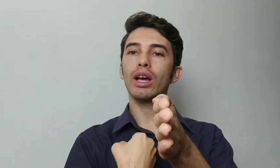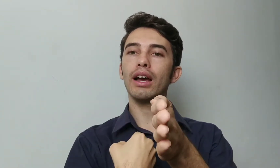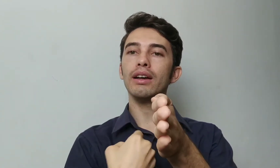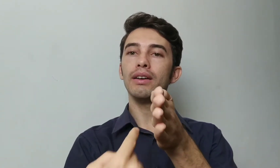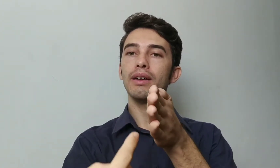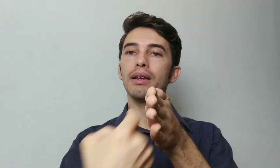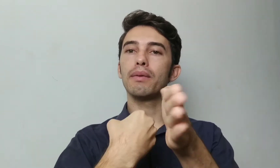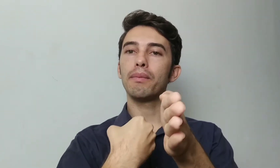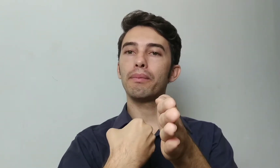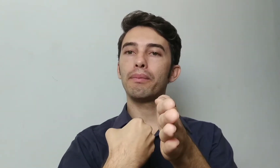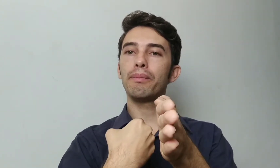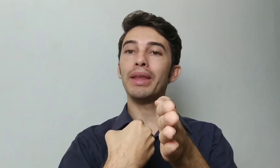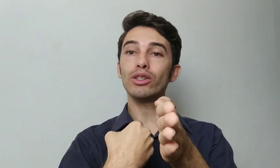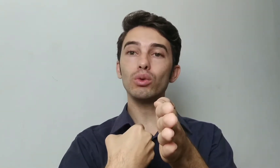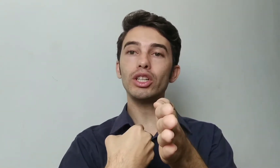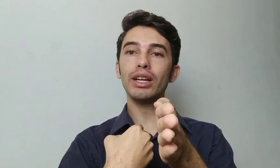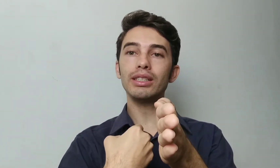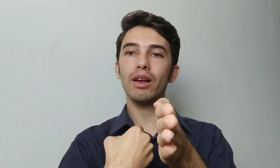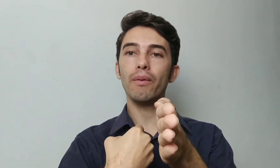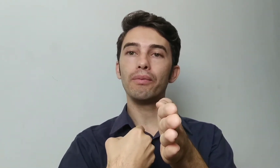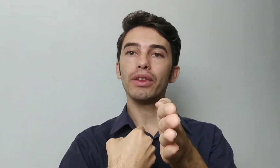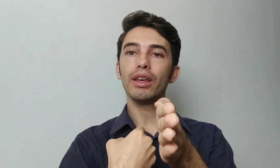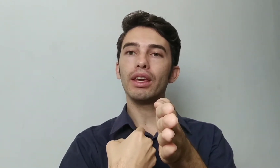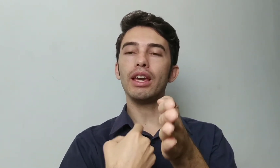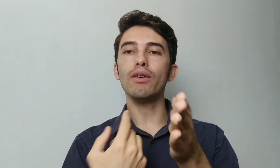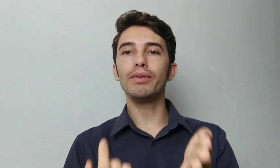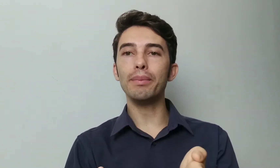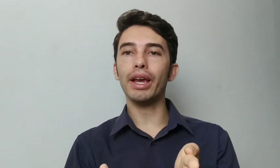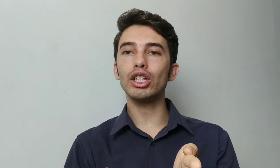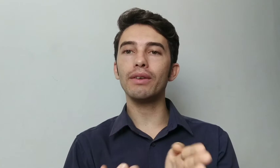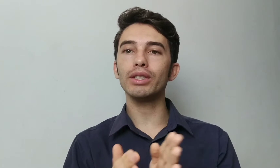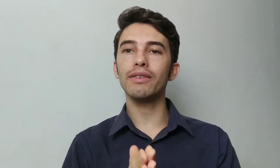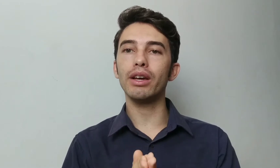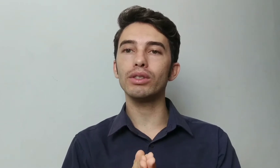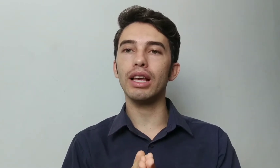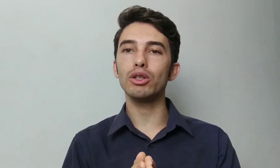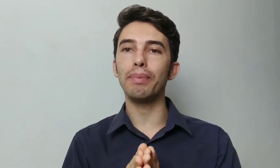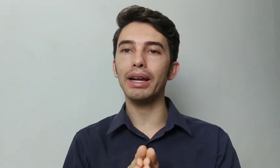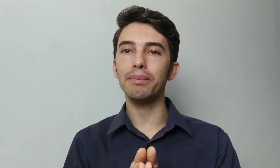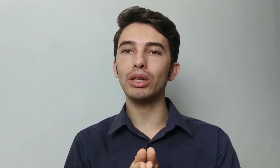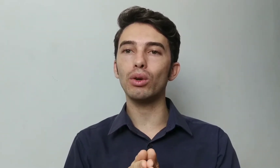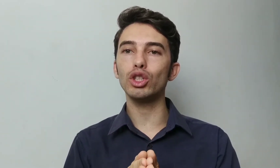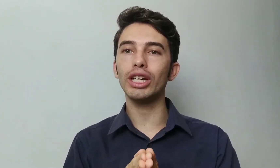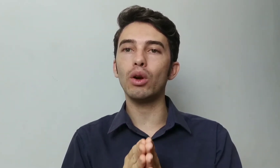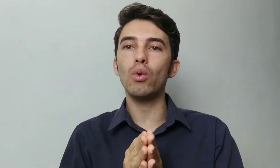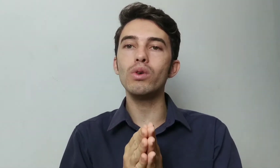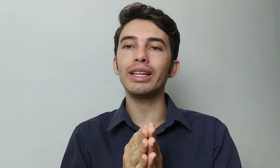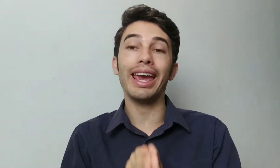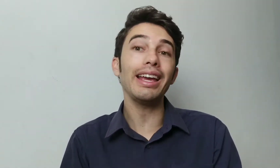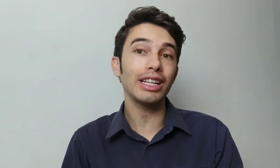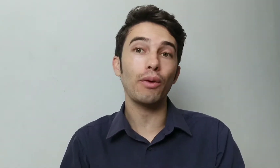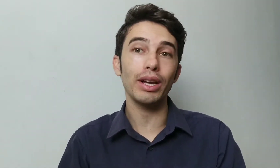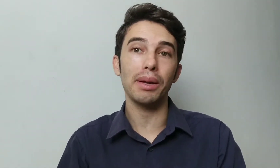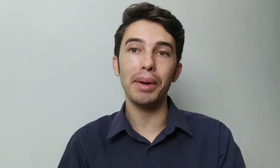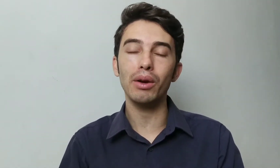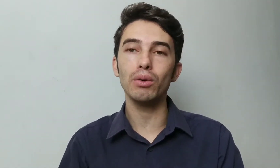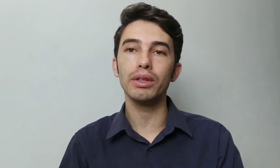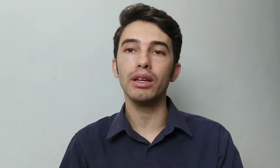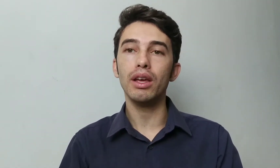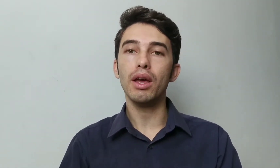colocar na sua direção. E obviamente aí você vai usar os parâmetros de com quem é que te fez a pergunta. Por